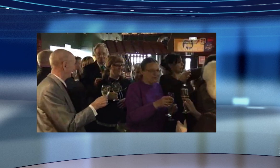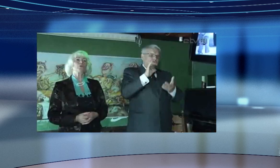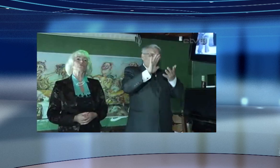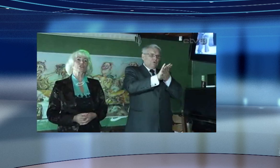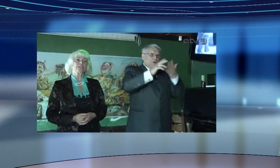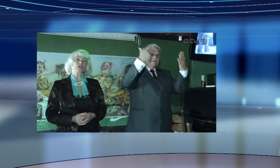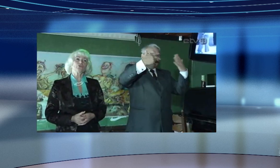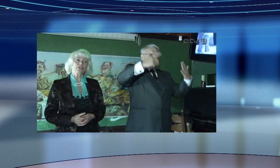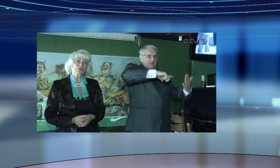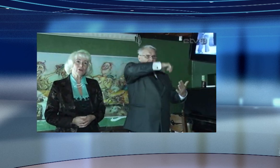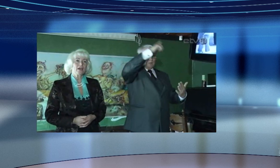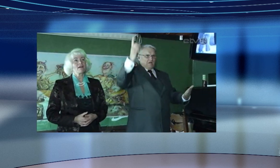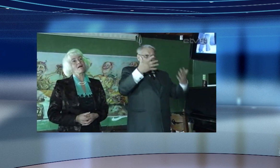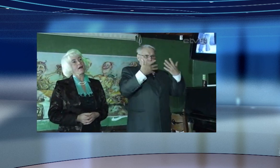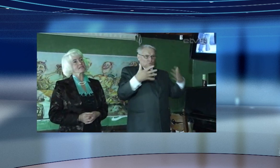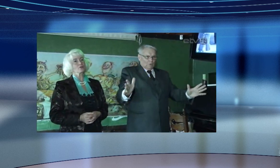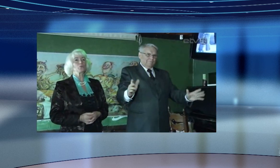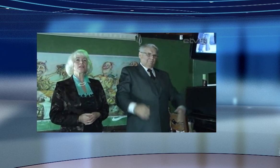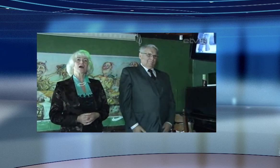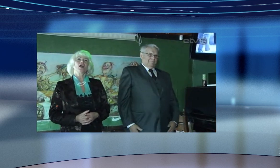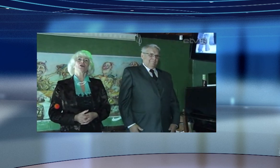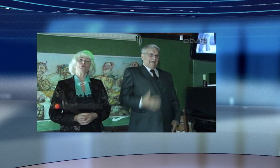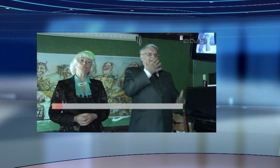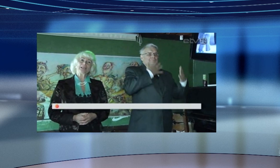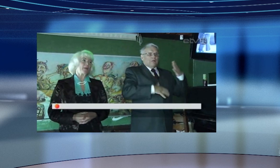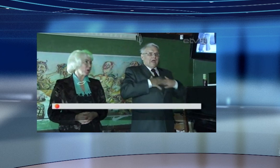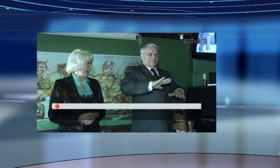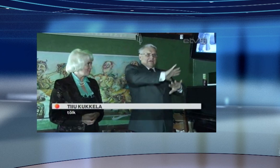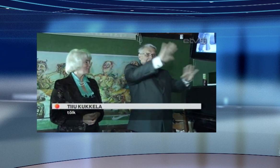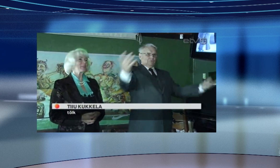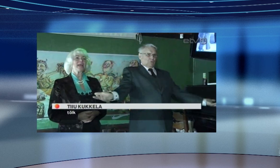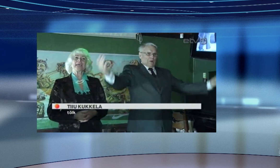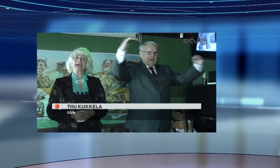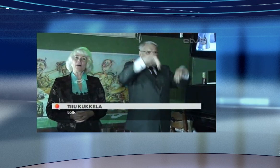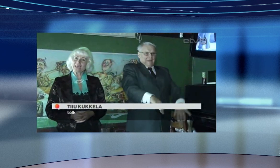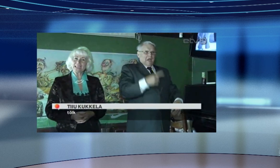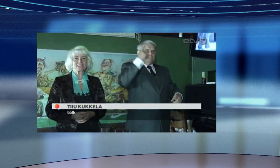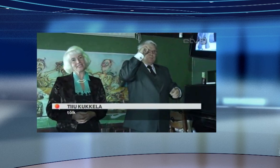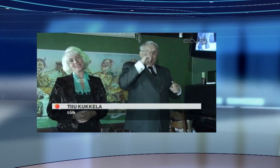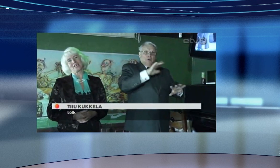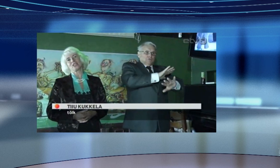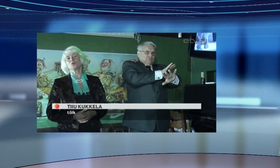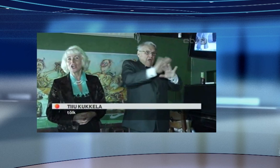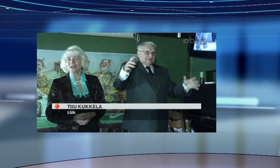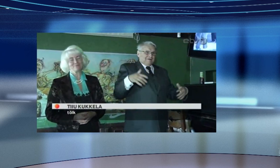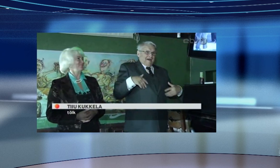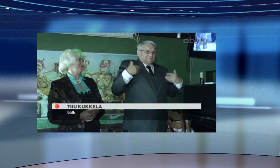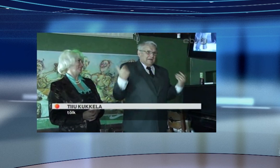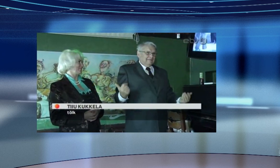Tartumaa kurtide ühingu 80. juubelipeole. Hea meel, et kõik te saite tulla.